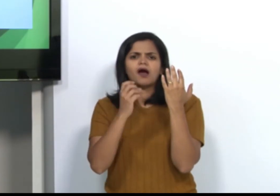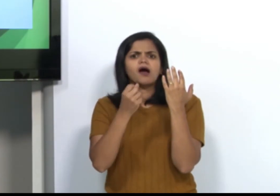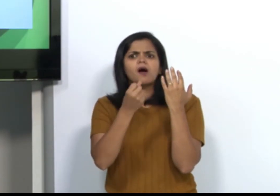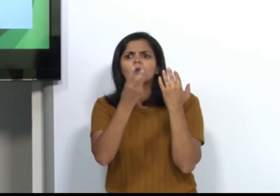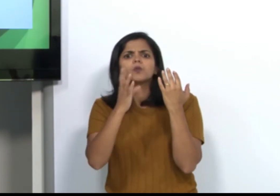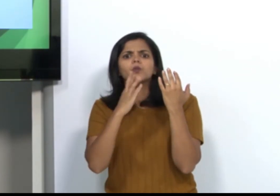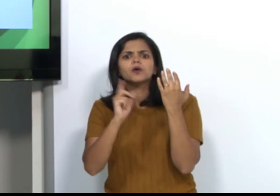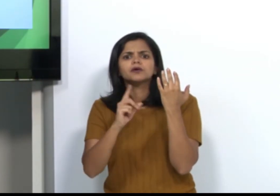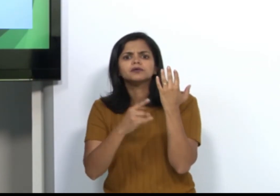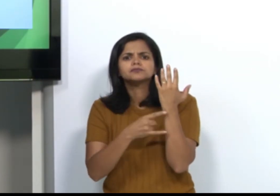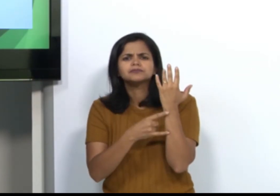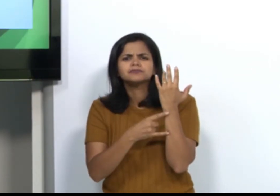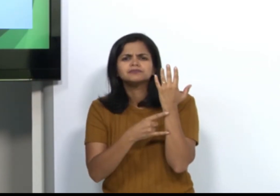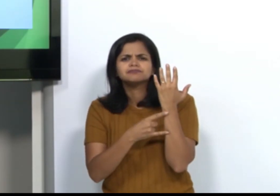Muitos conhecem, outros não.